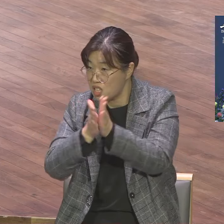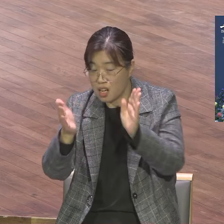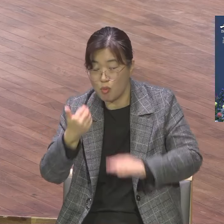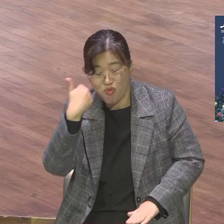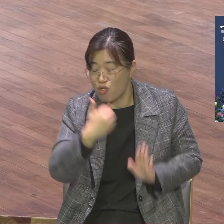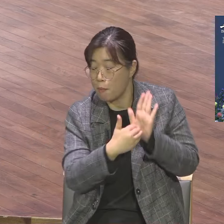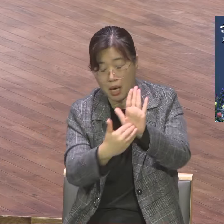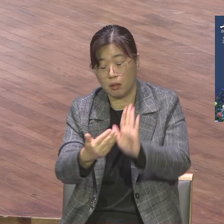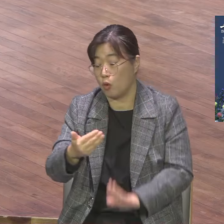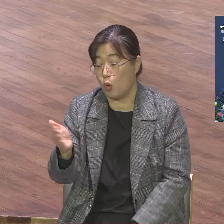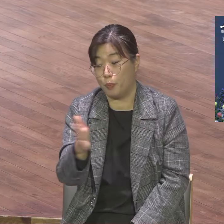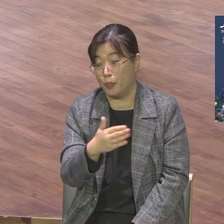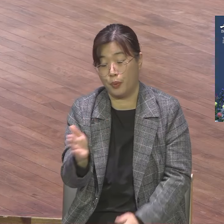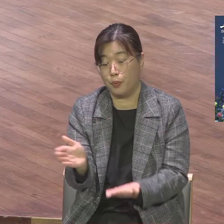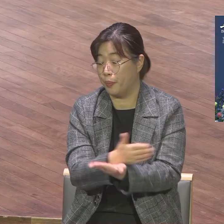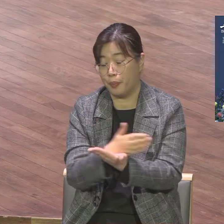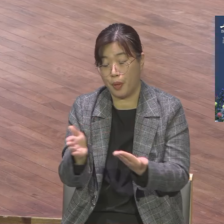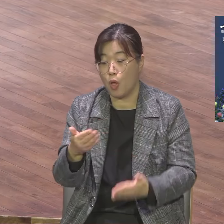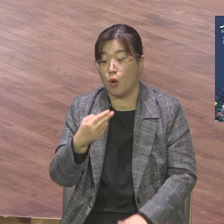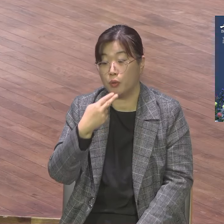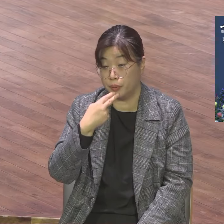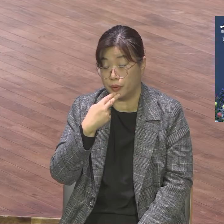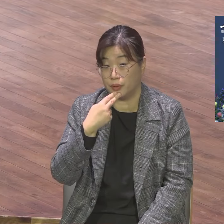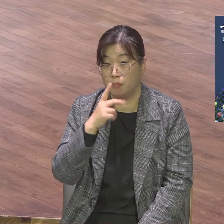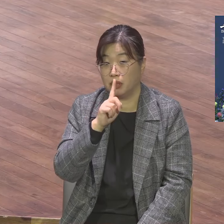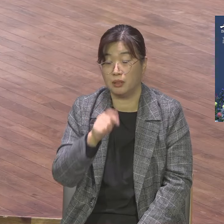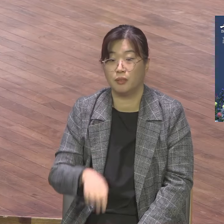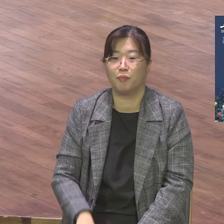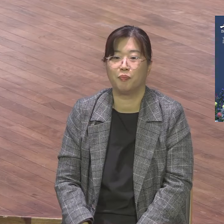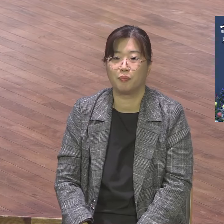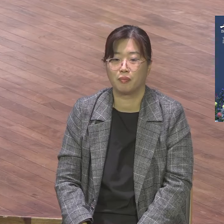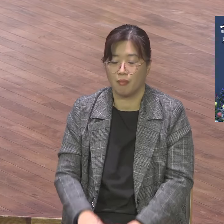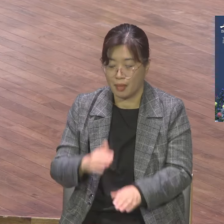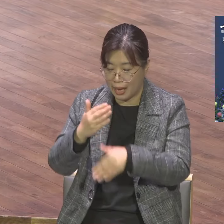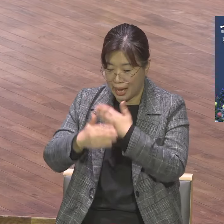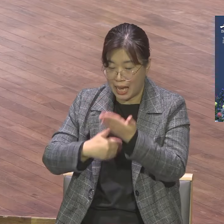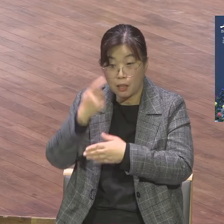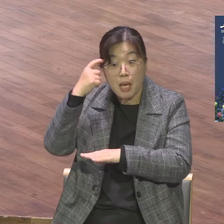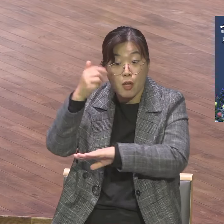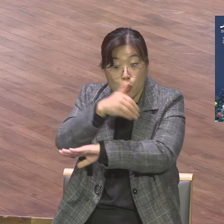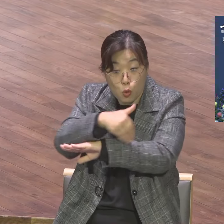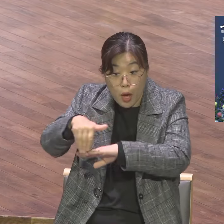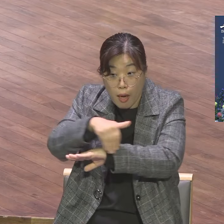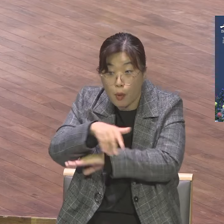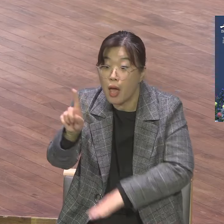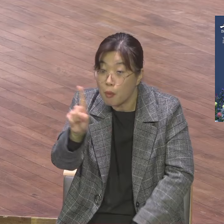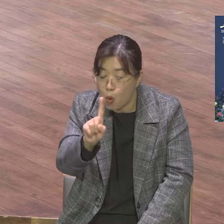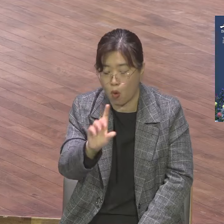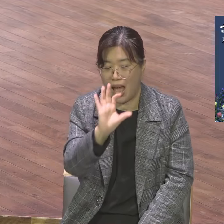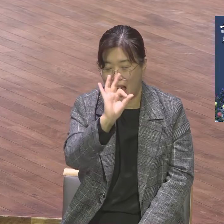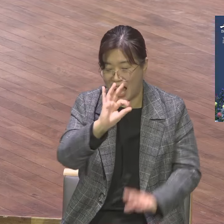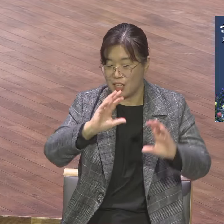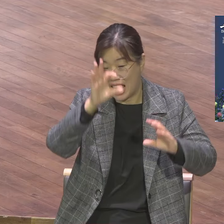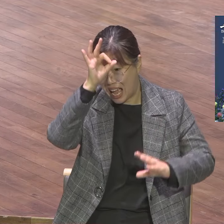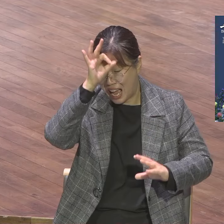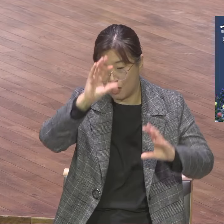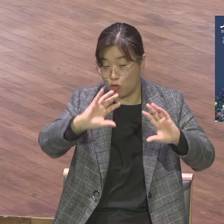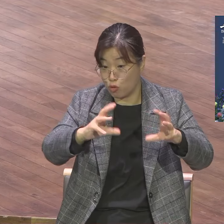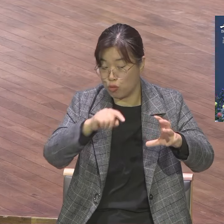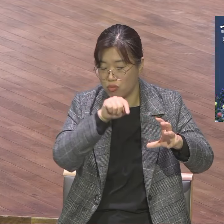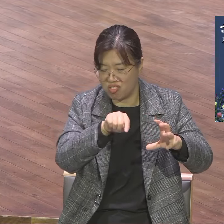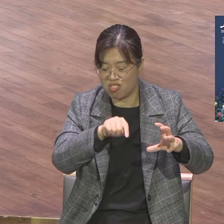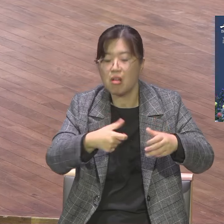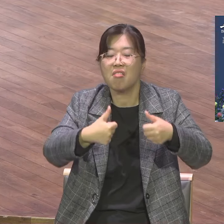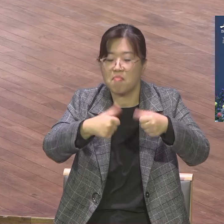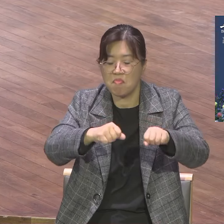본문에서 1차적으로 아수르에 대한 멸망을 밝히고 있습니다. 이스라엘 백성들을 그렇게 괴롭혔던 아수르가 멸망한다.